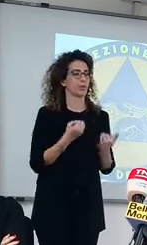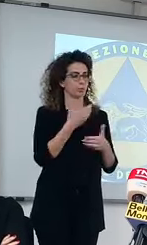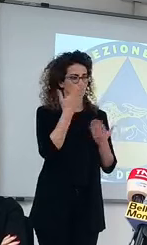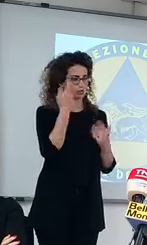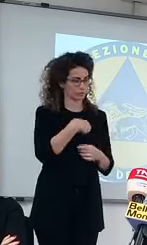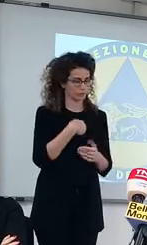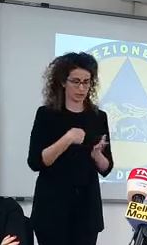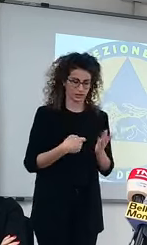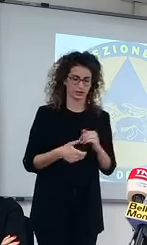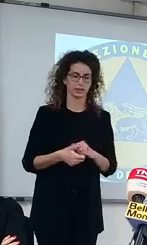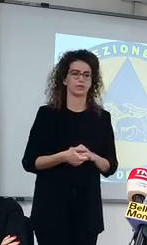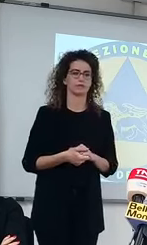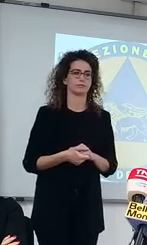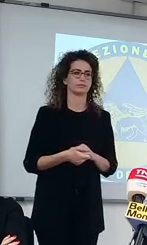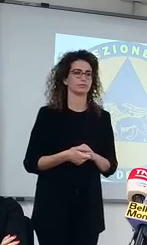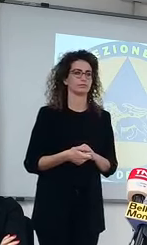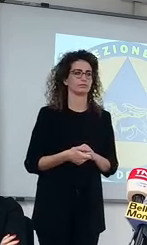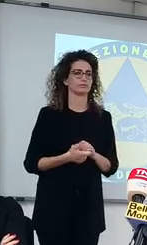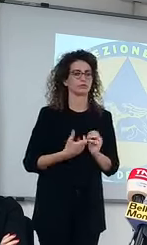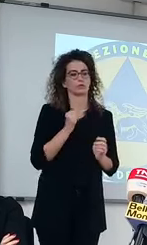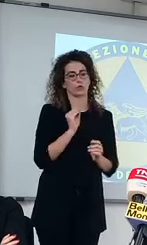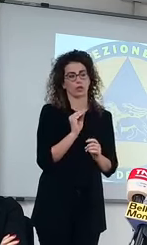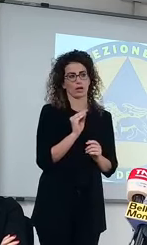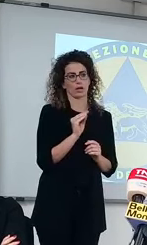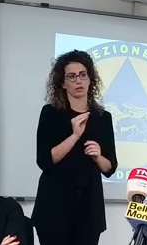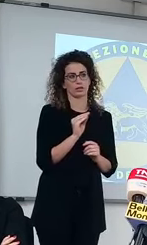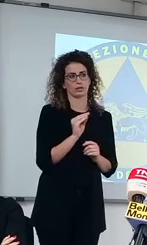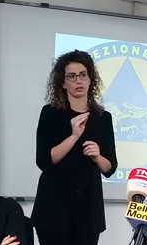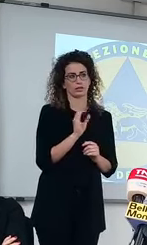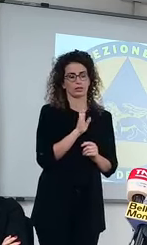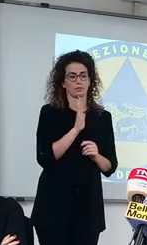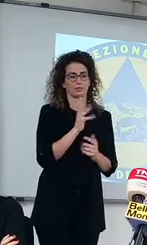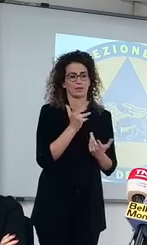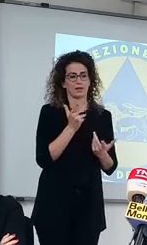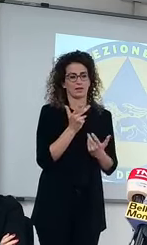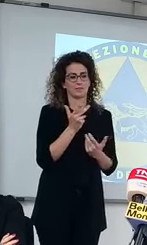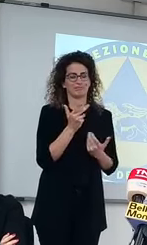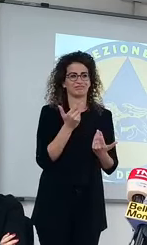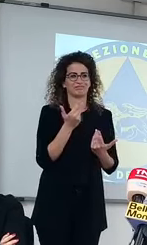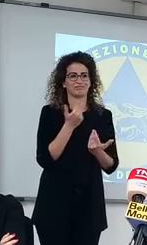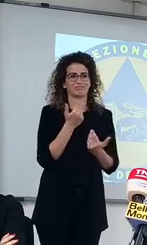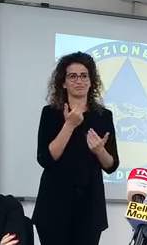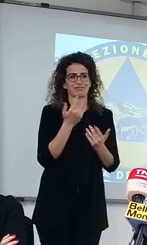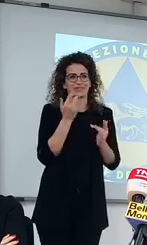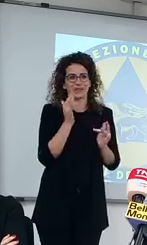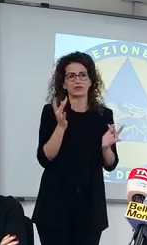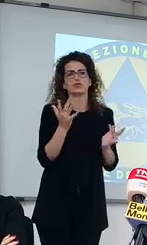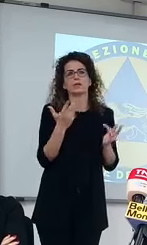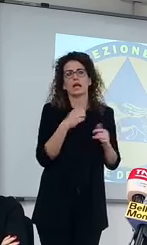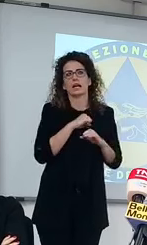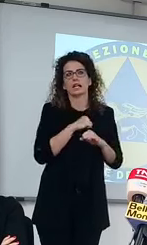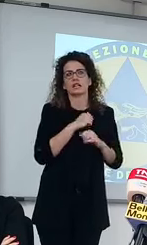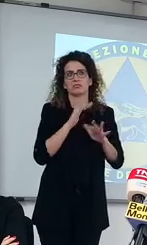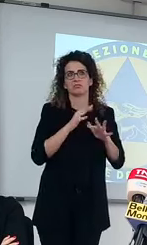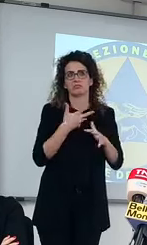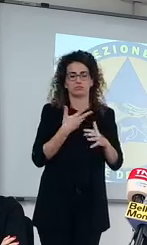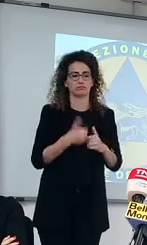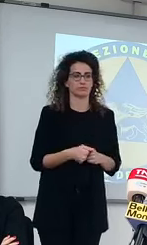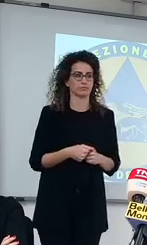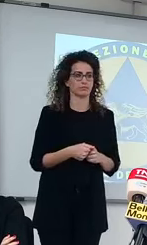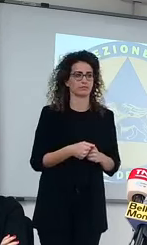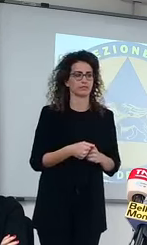Buongiorno Presidente. Una domanda che le sembrerà ingenua, però credo che sia una domanda diffusa. Perché